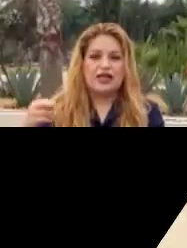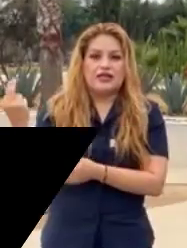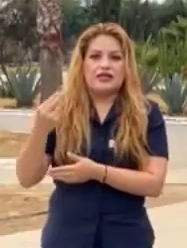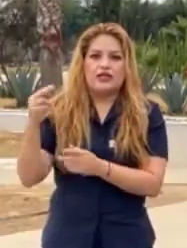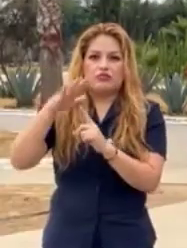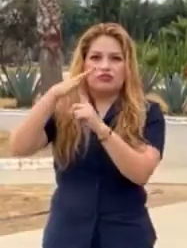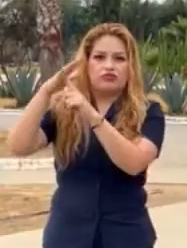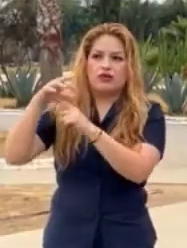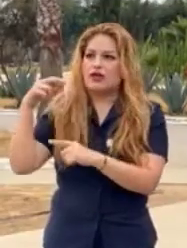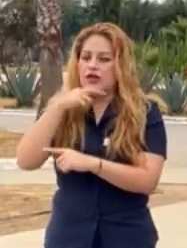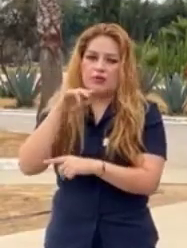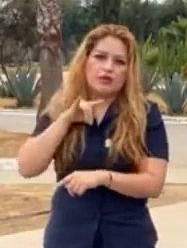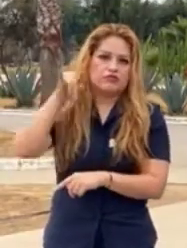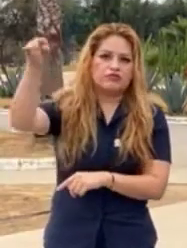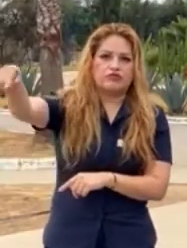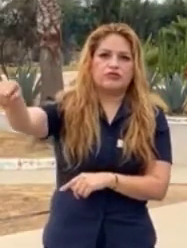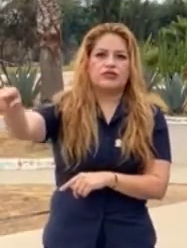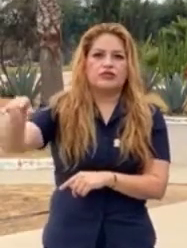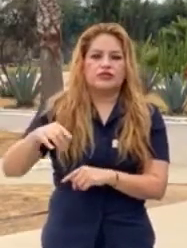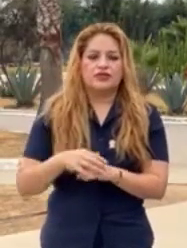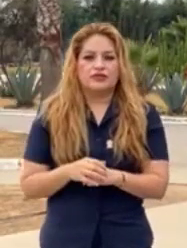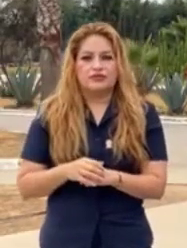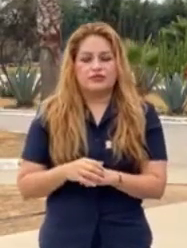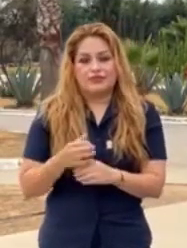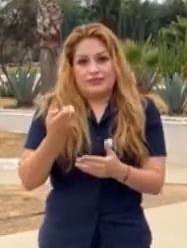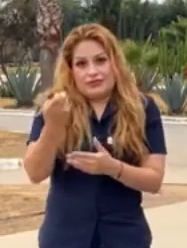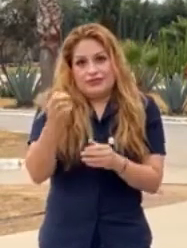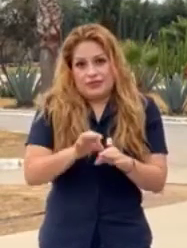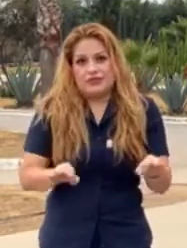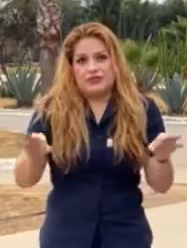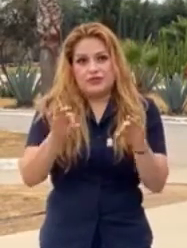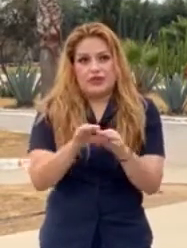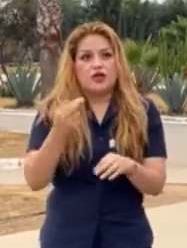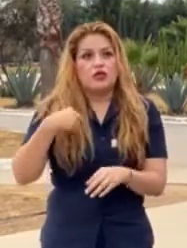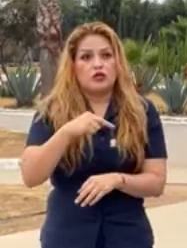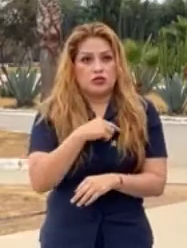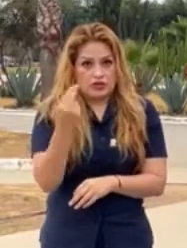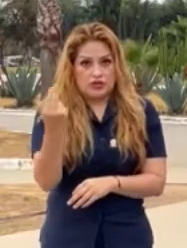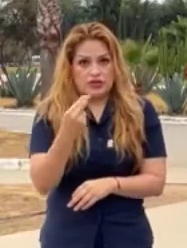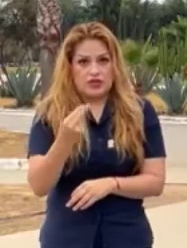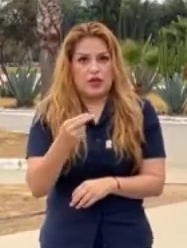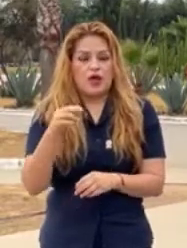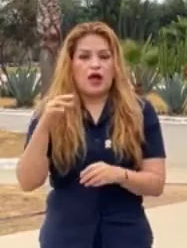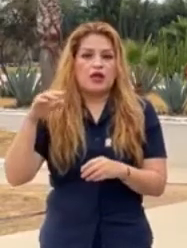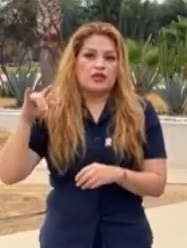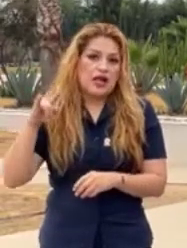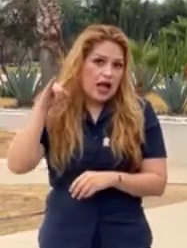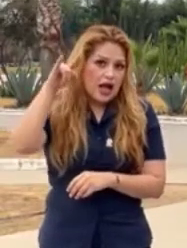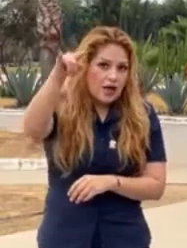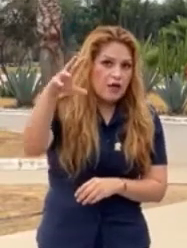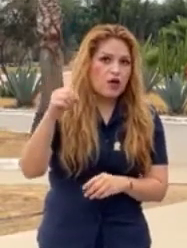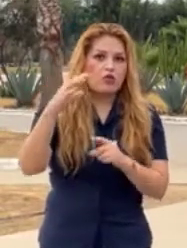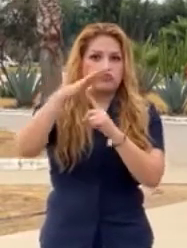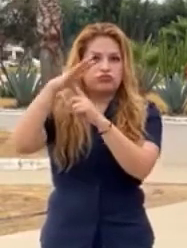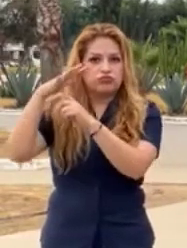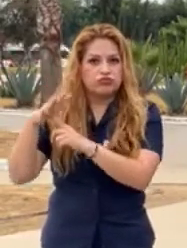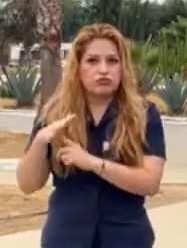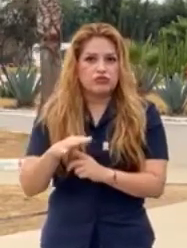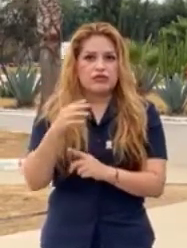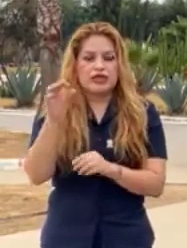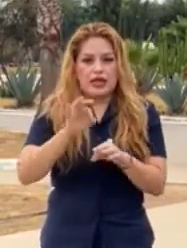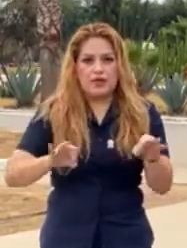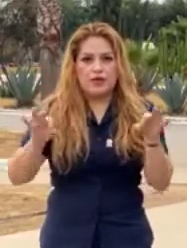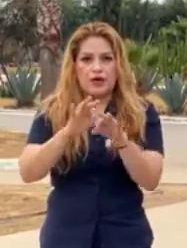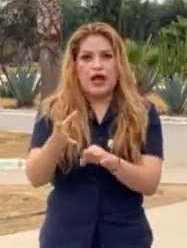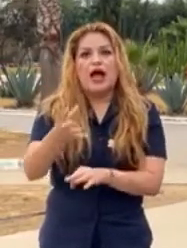que nosotros debemos de saber manejar aviones o helicópteros también, el presidente municipal. Por eso yo